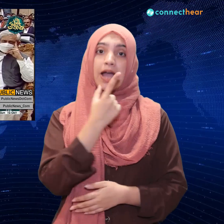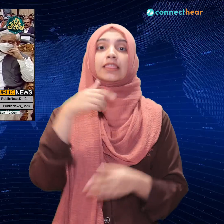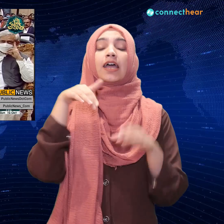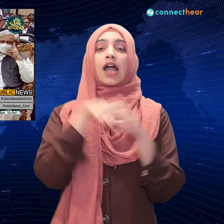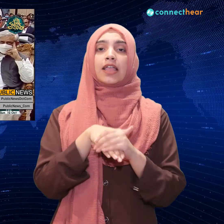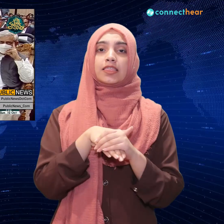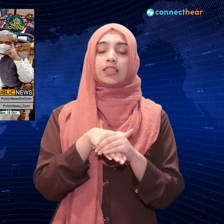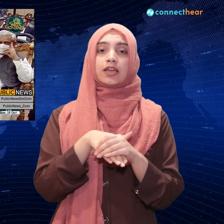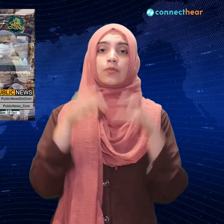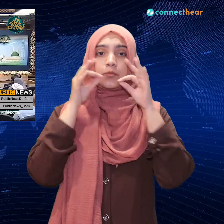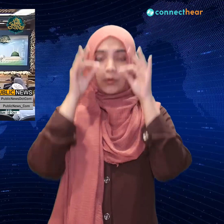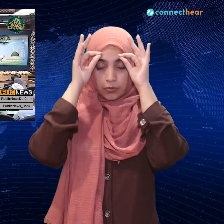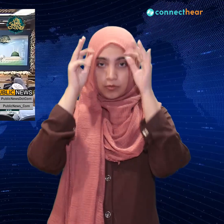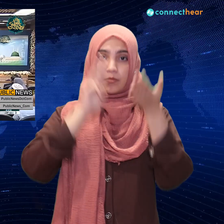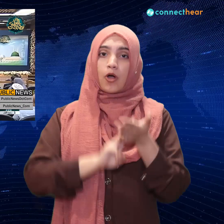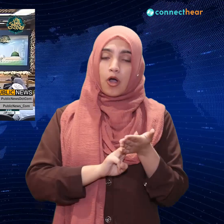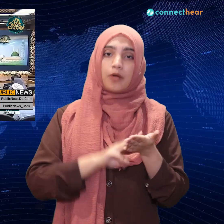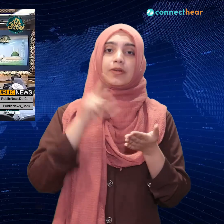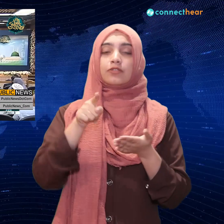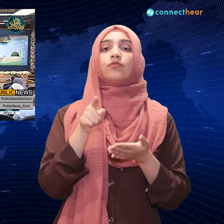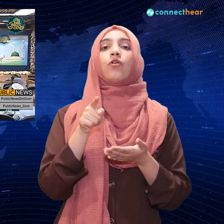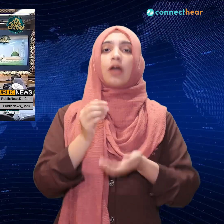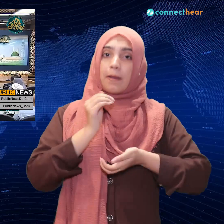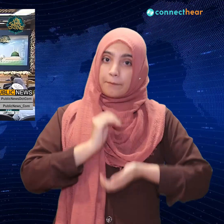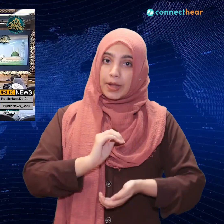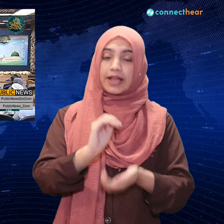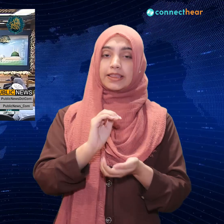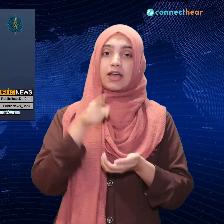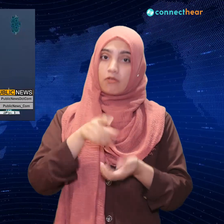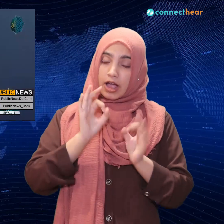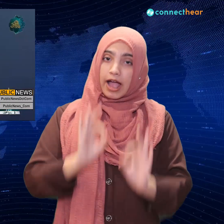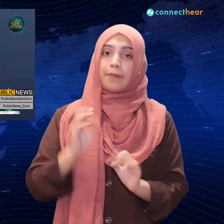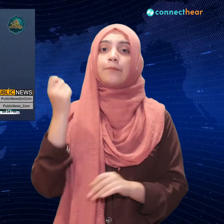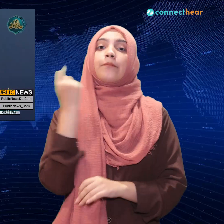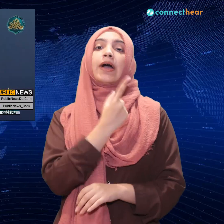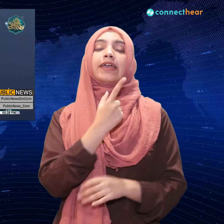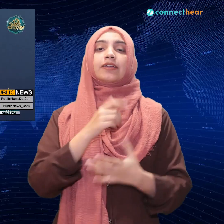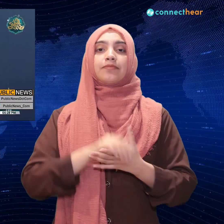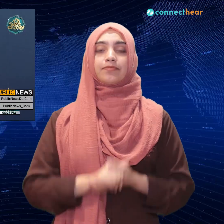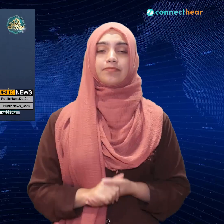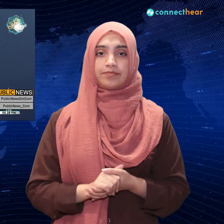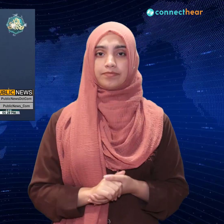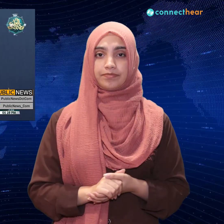اللہ علیہ وسلم ان کی برتھ ڈے بنانے کے لیے۔ تو